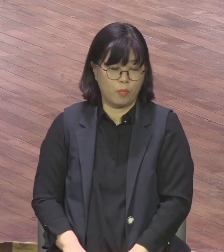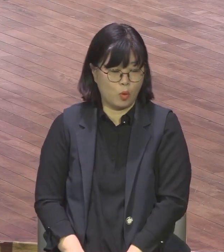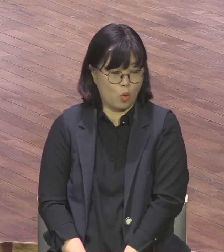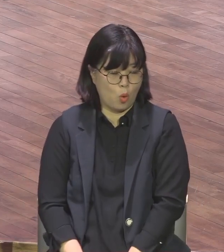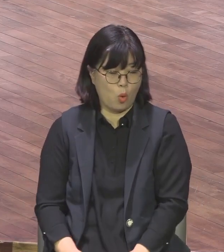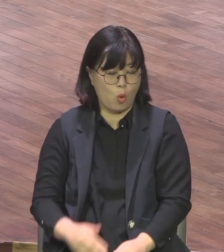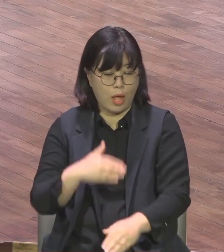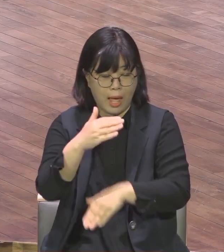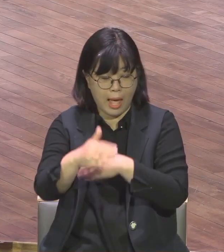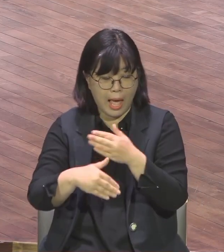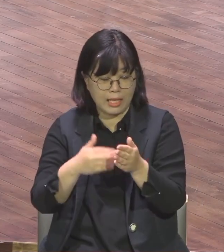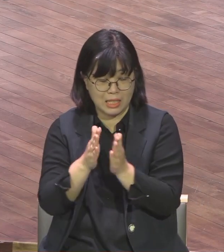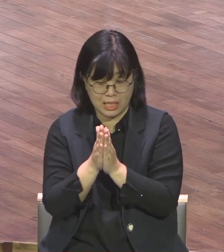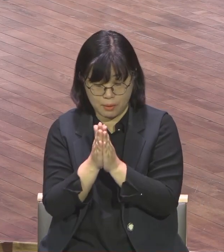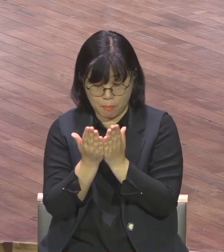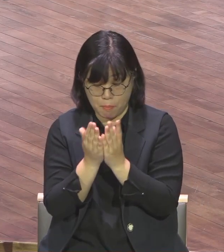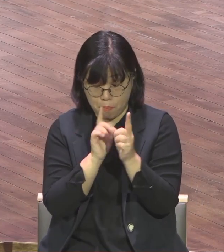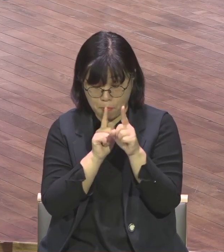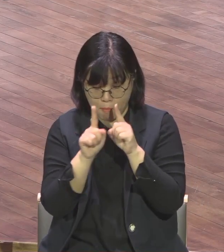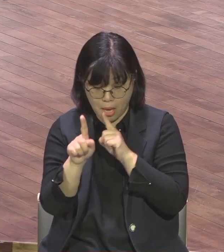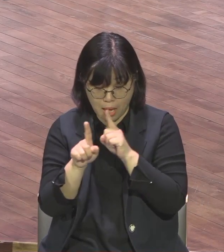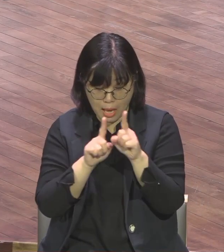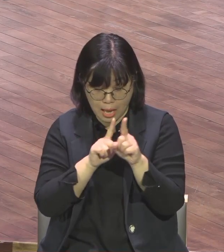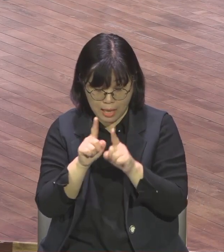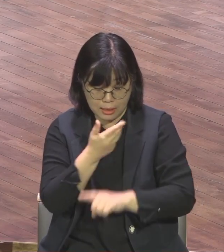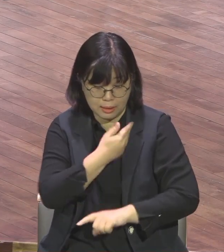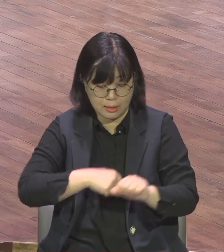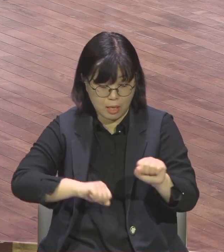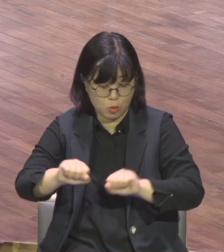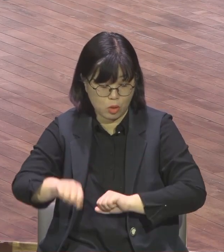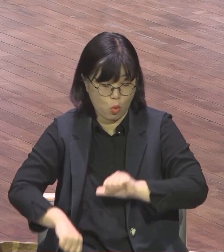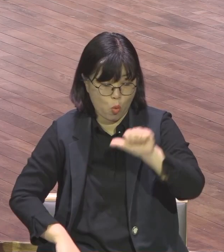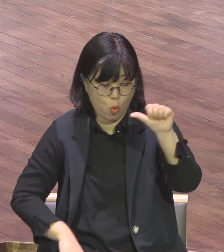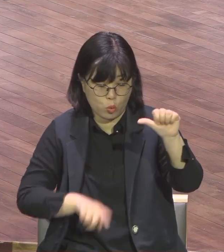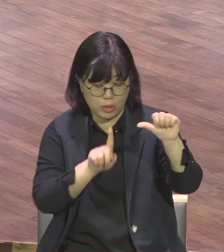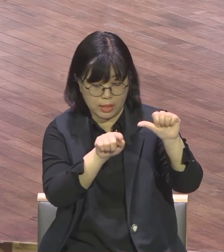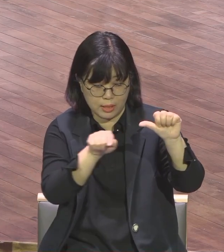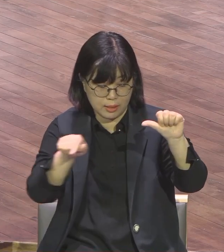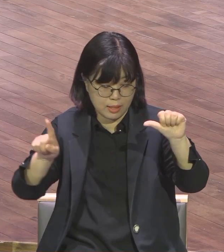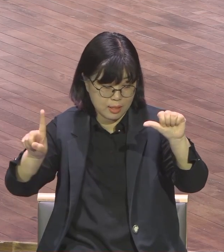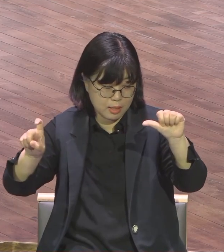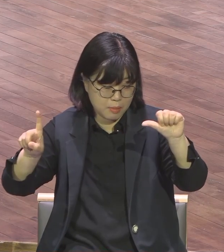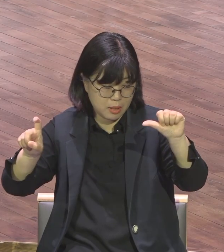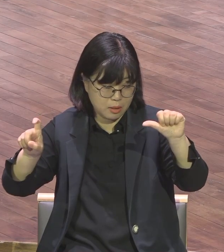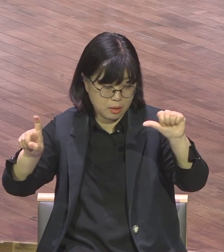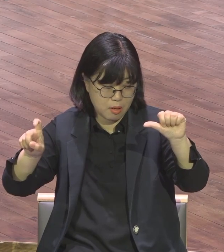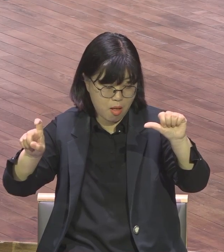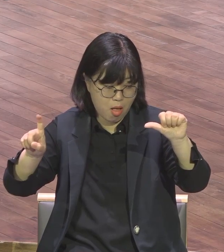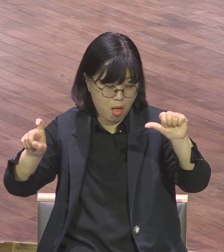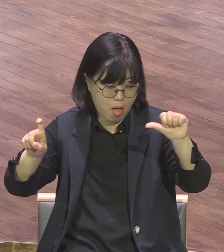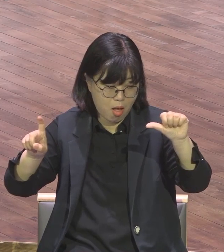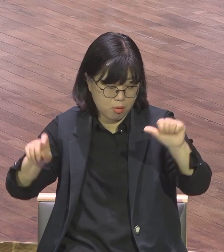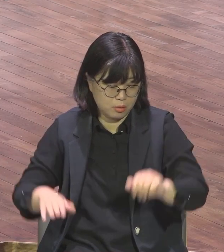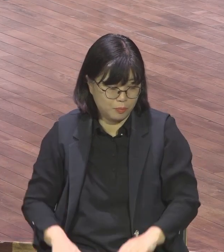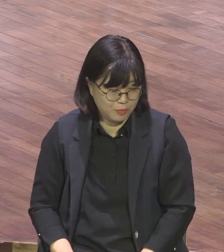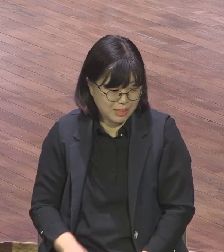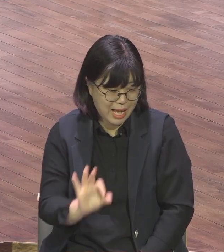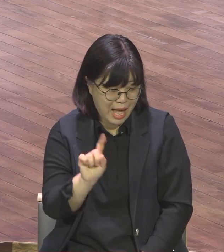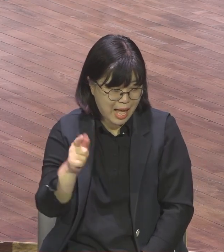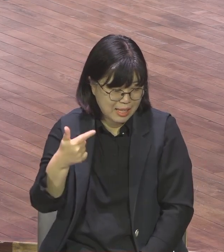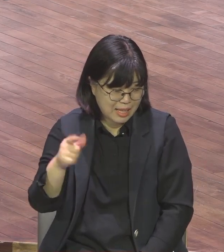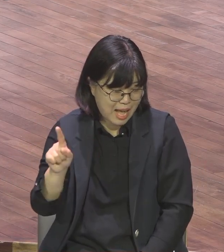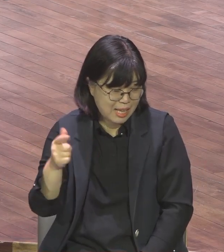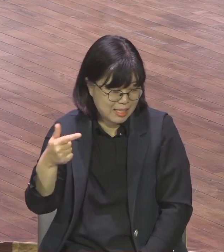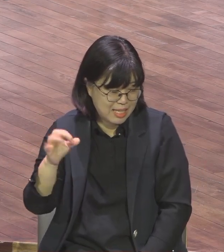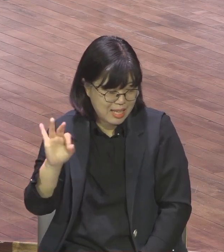오늘 함께 은혜 받고 성취될 하나님의 말씀은 사도행전 5장 1절에서 11절까지 말씀입니다. 아나니아